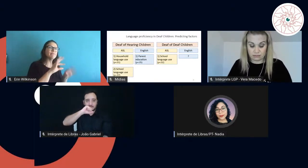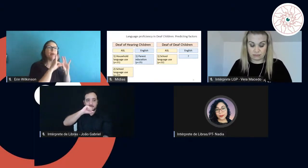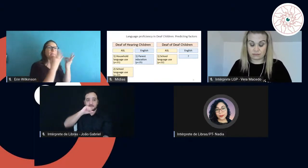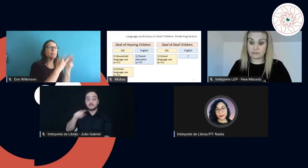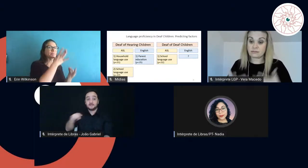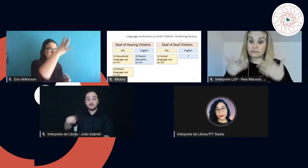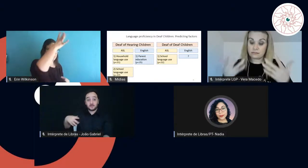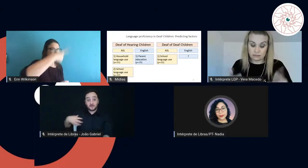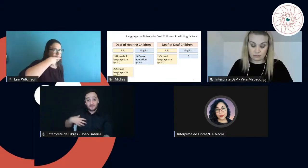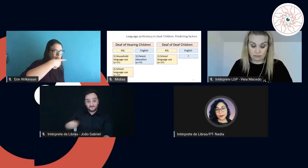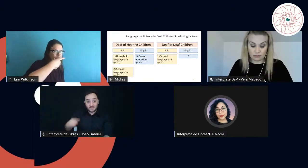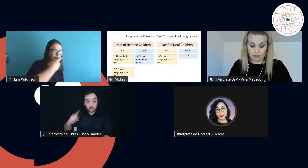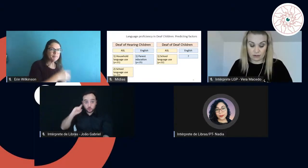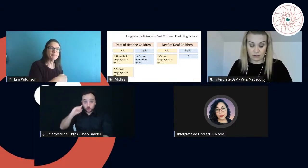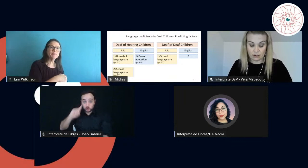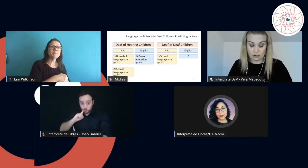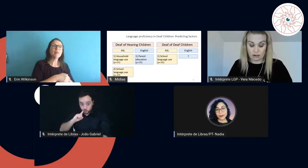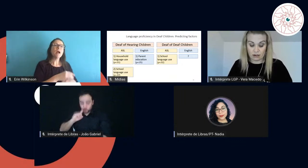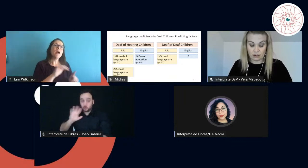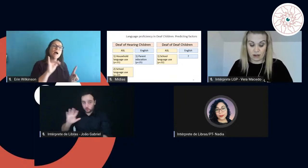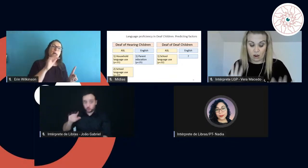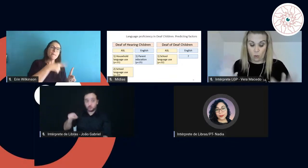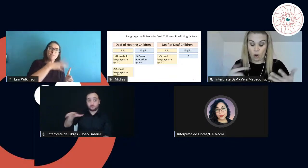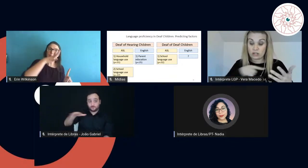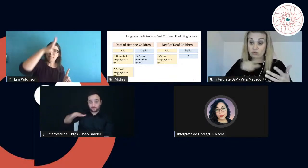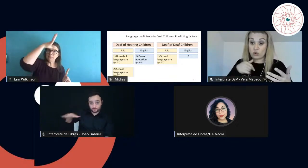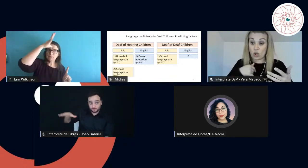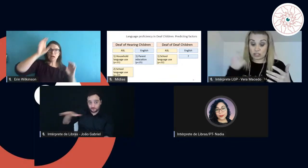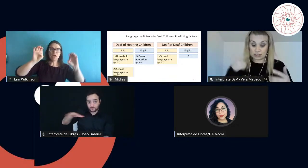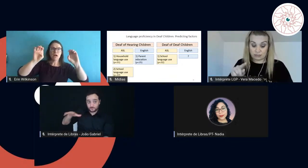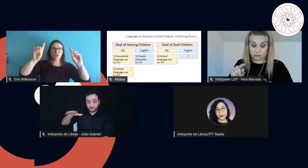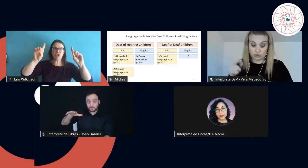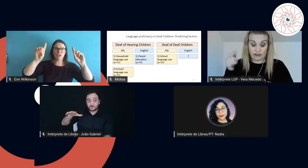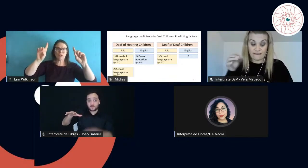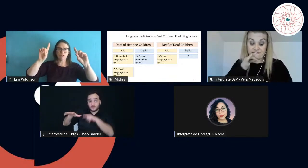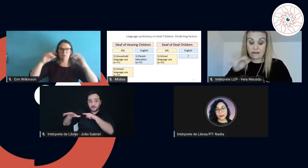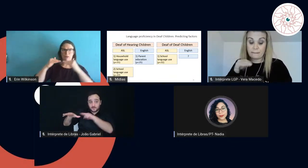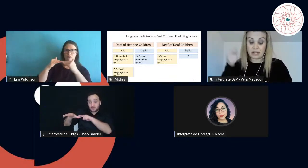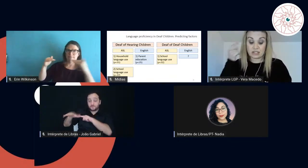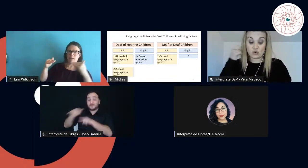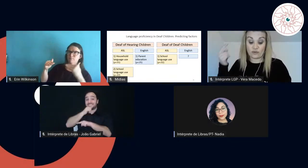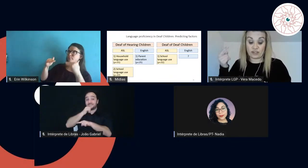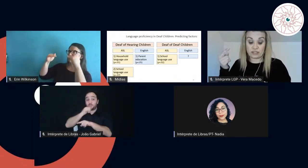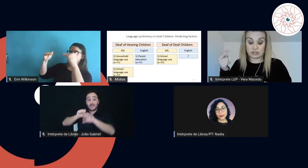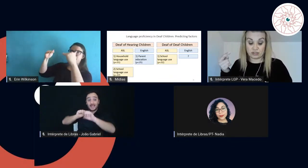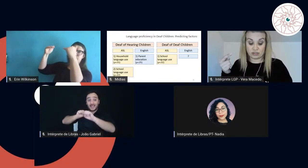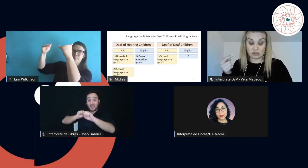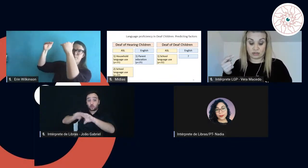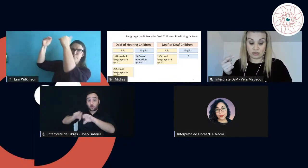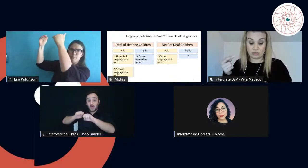Então, quando nós temos um cenário de pessoas de famílias ouvintes com filhos